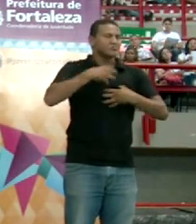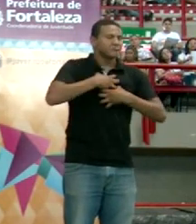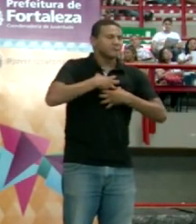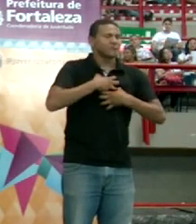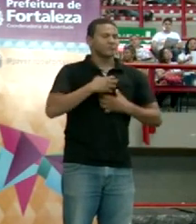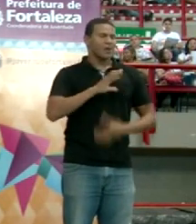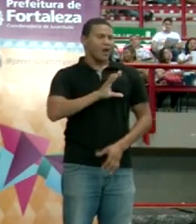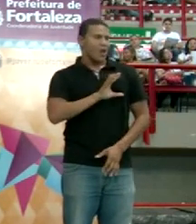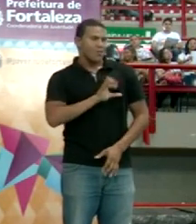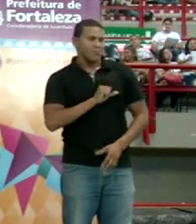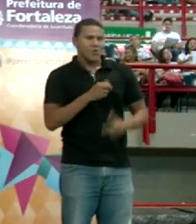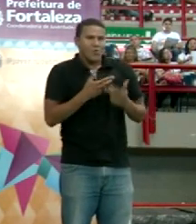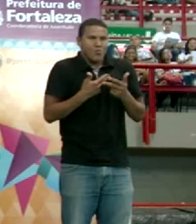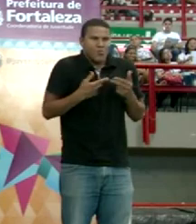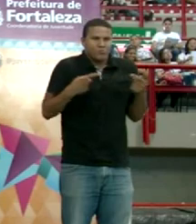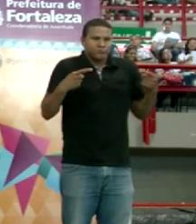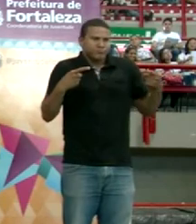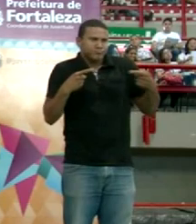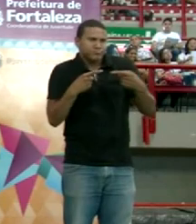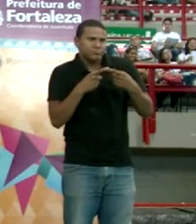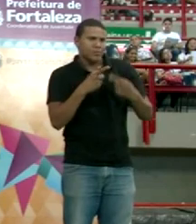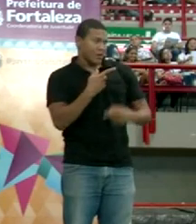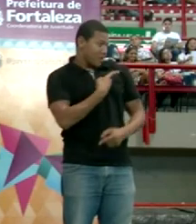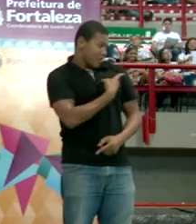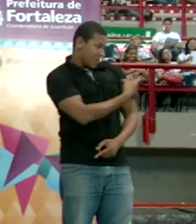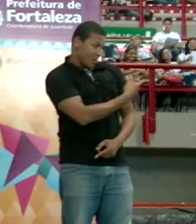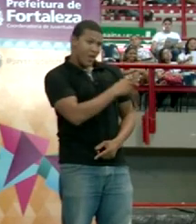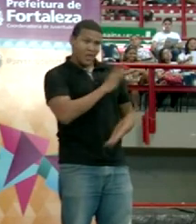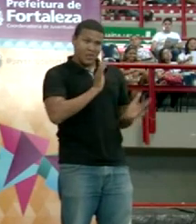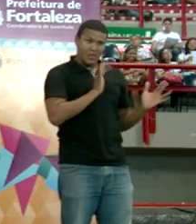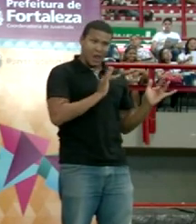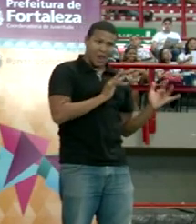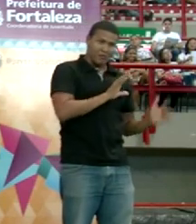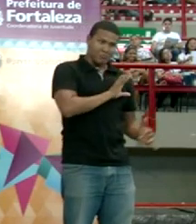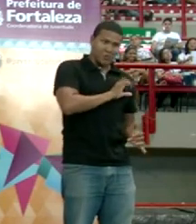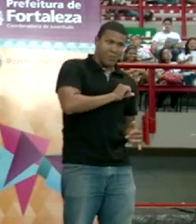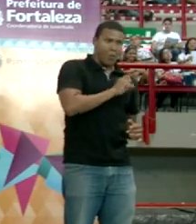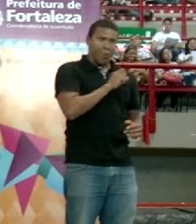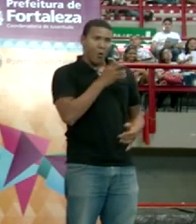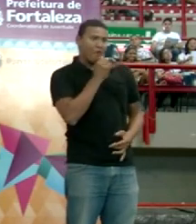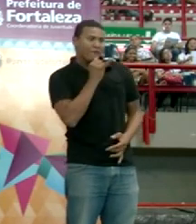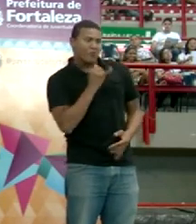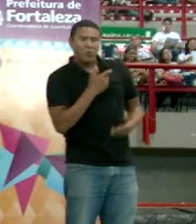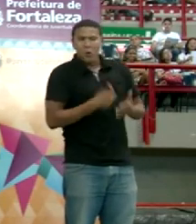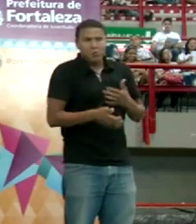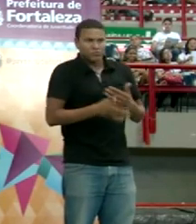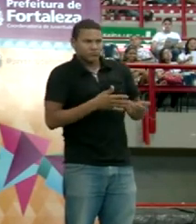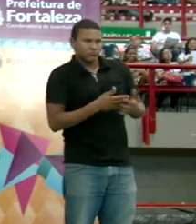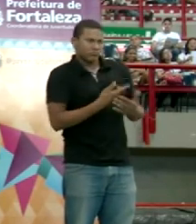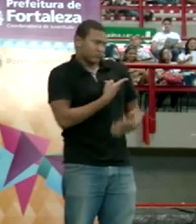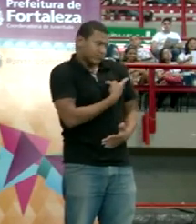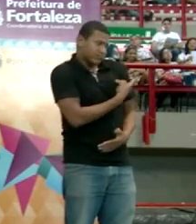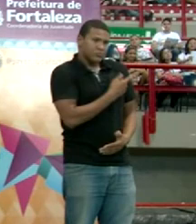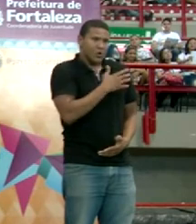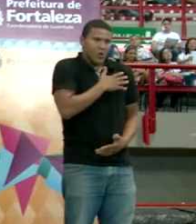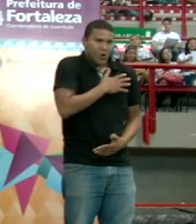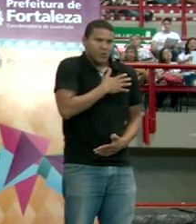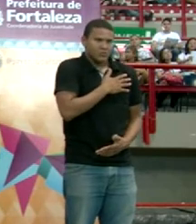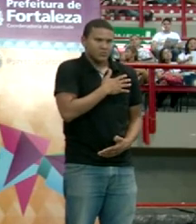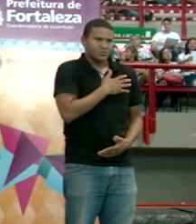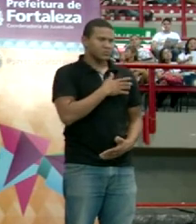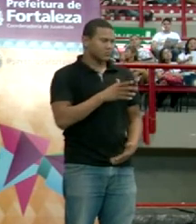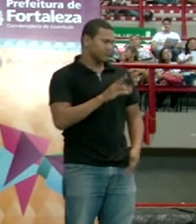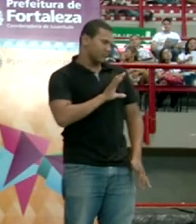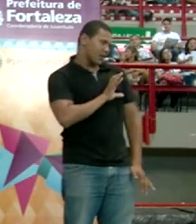lírico, amoroso, você está ao lado da pessoa amada, ou a pessoa ficada, pseudo-amada, e